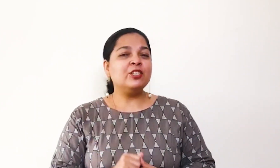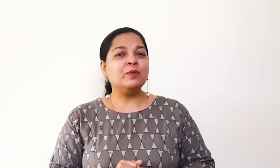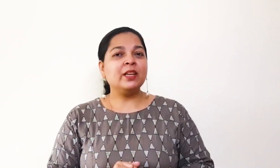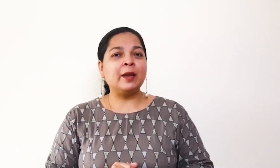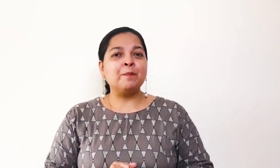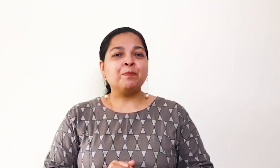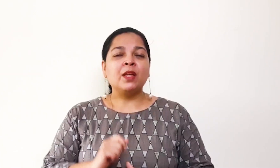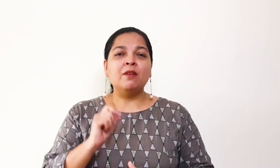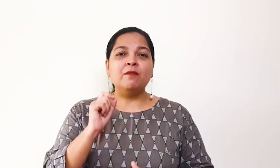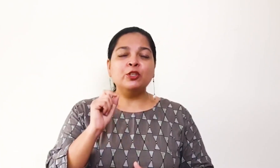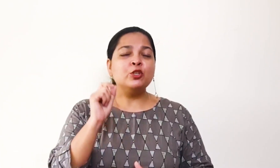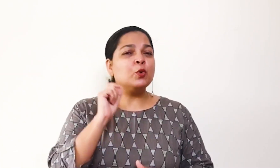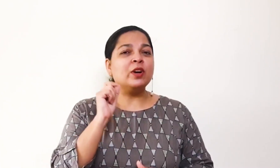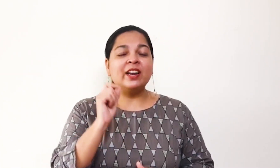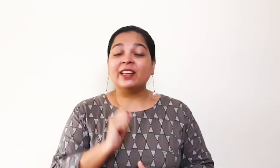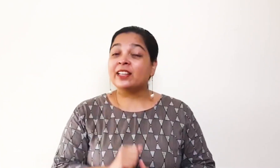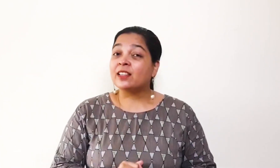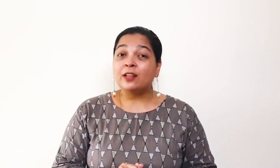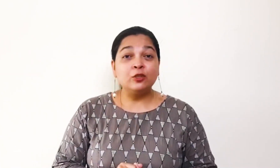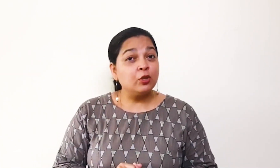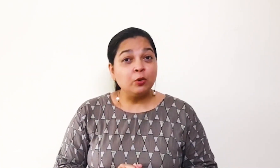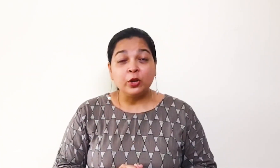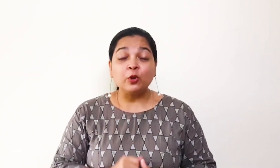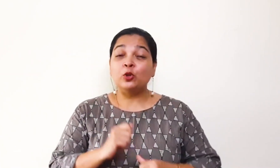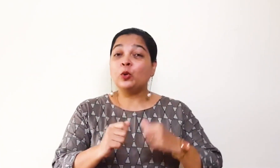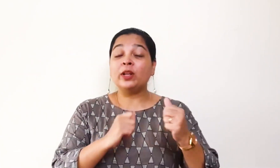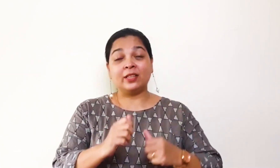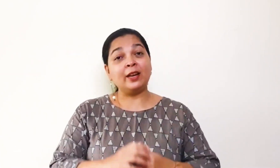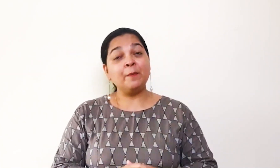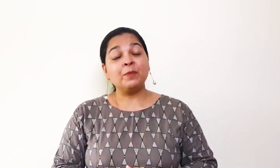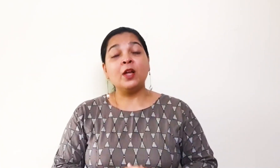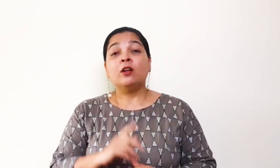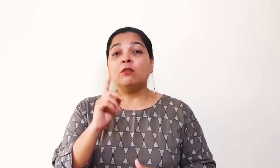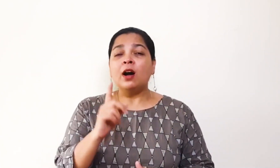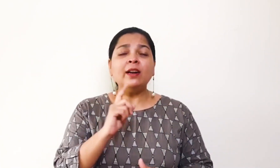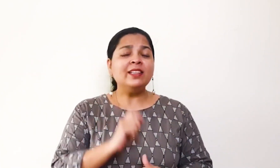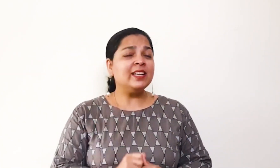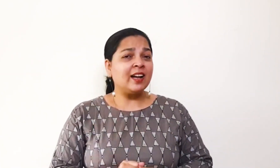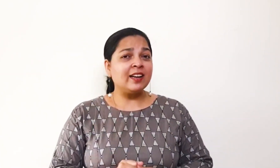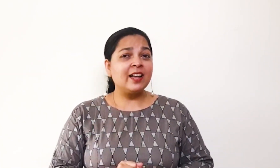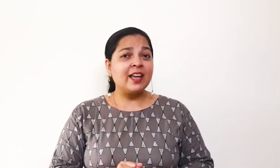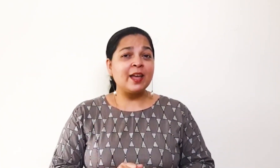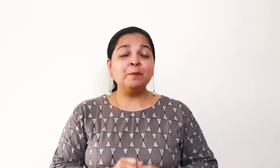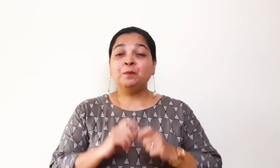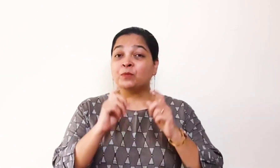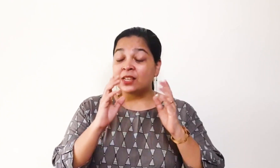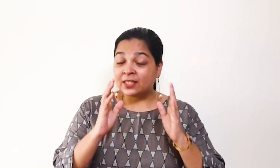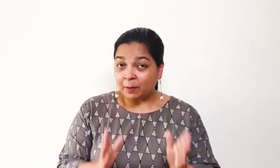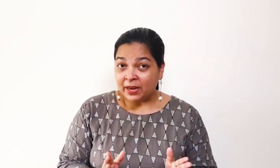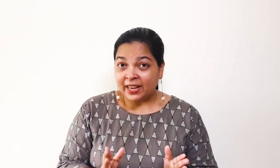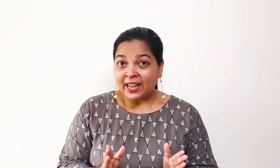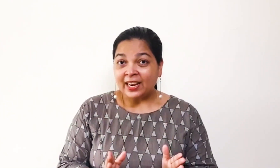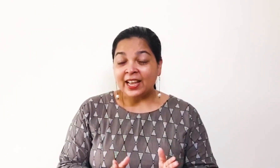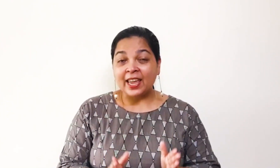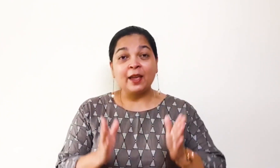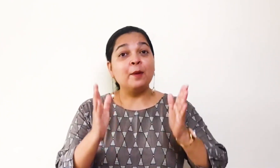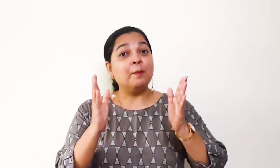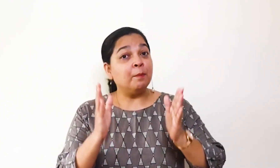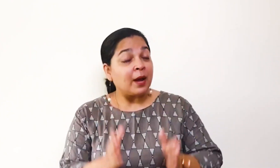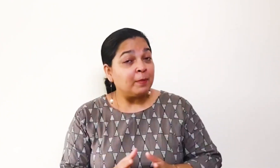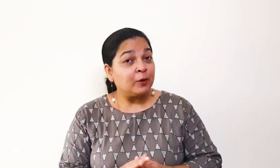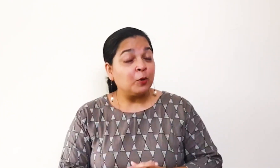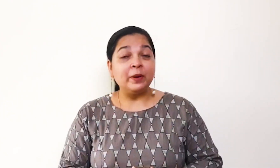पालन करिबा केते आवश्यक हाँ कि नहीं आपण मानंकु बाइबल पढ़िबा पई समय बाहर